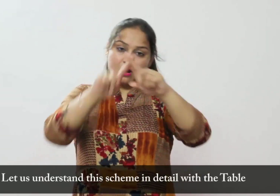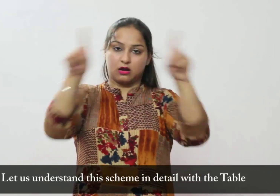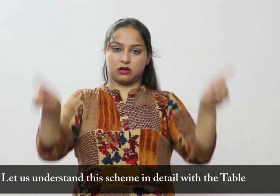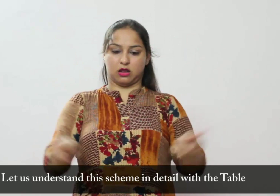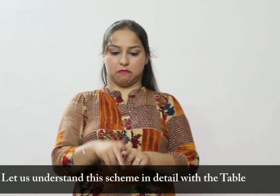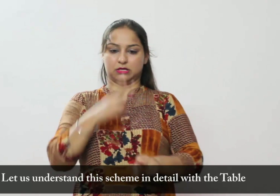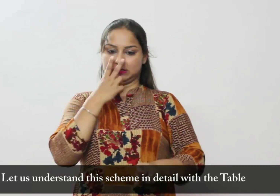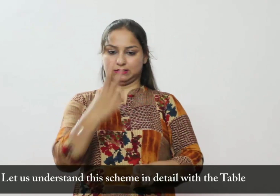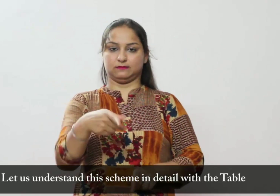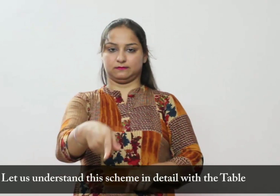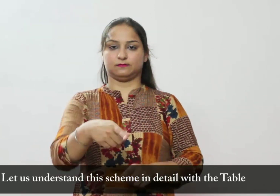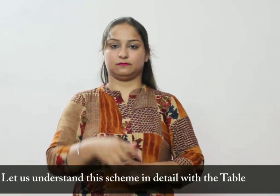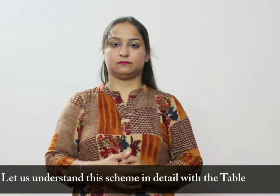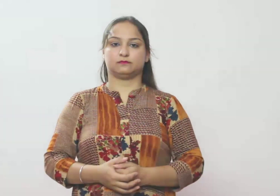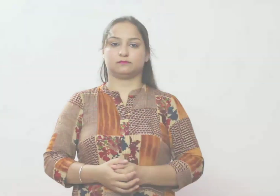साथ विस्तार में समझते हैं।